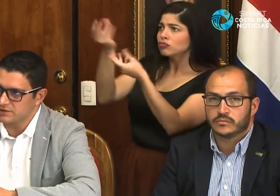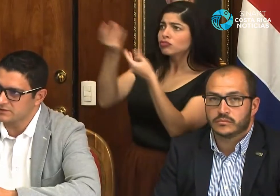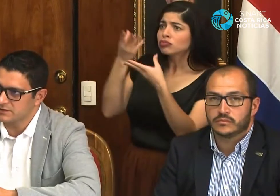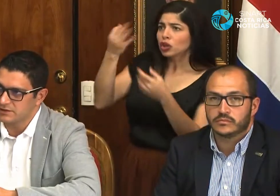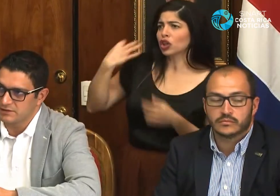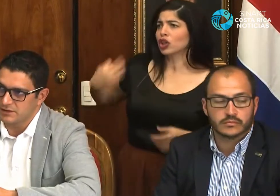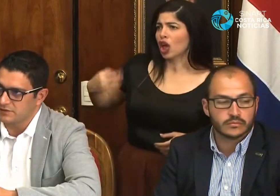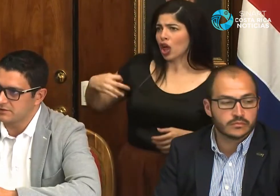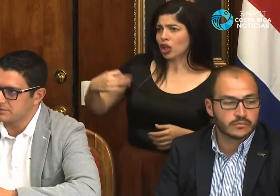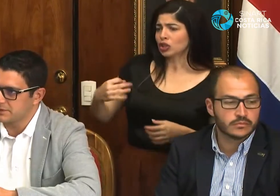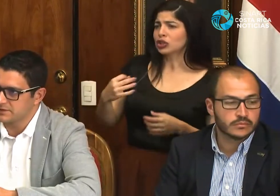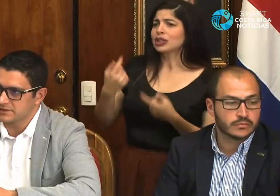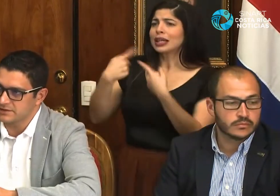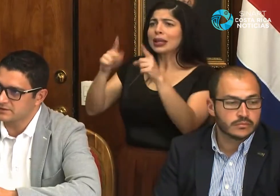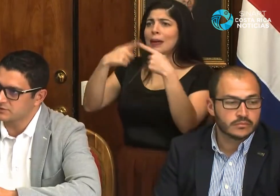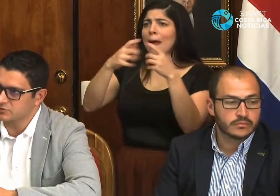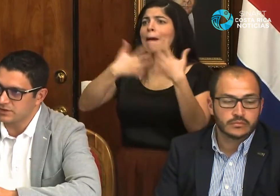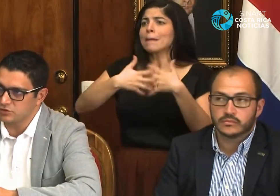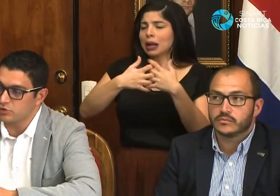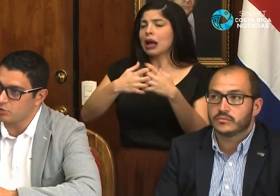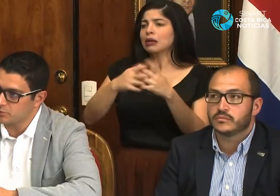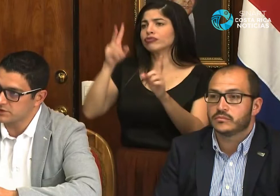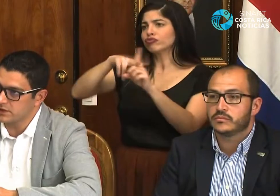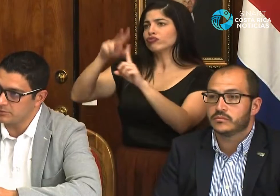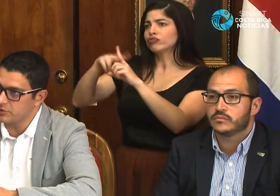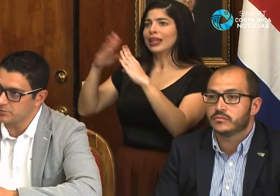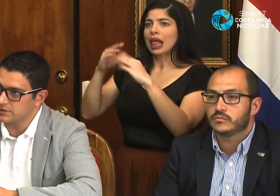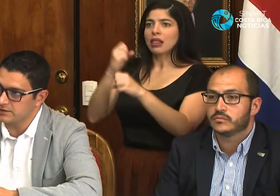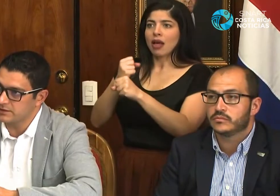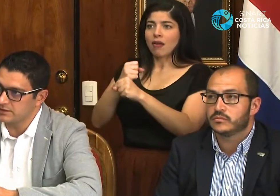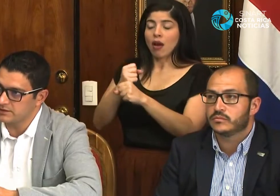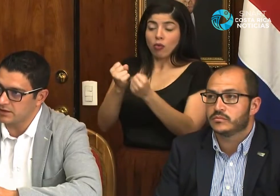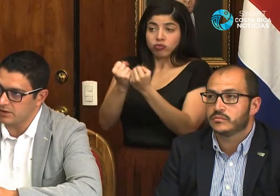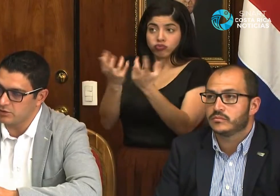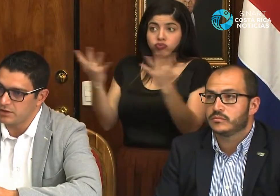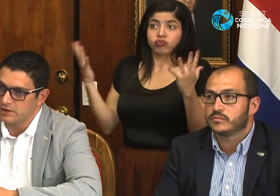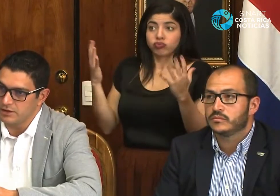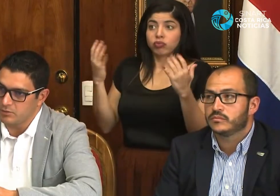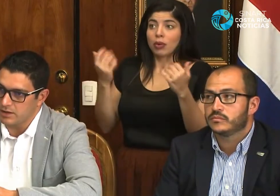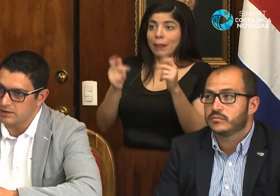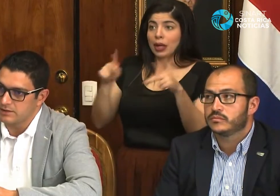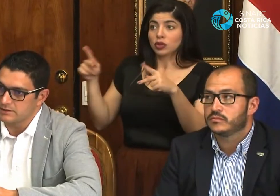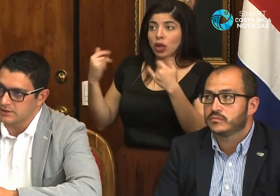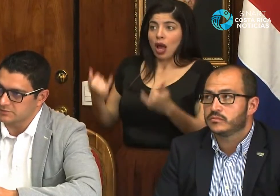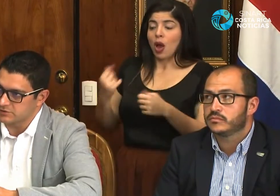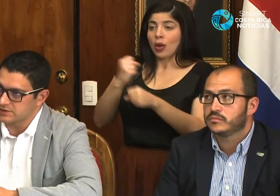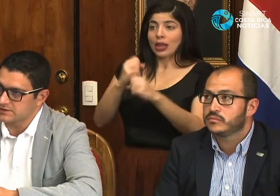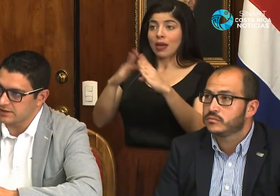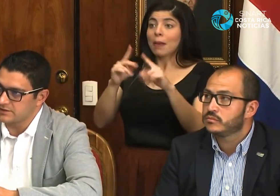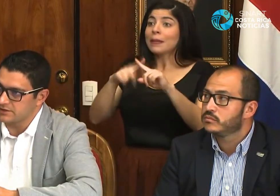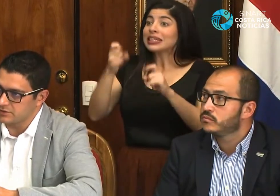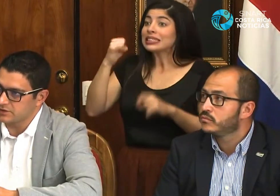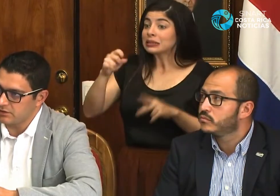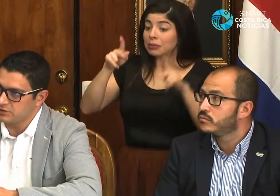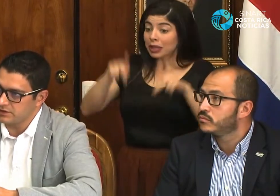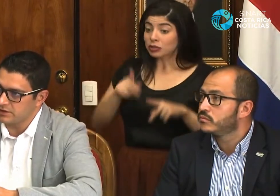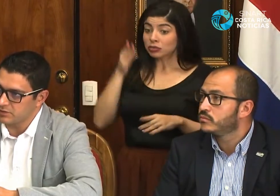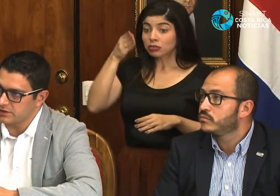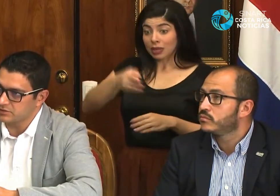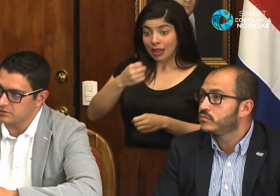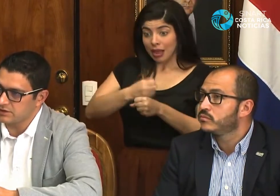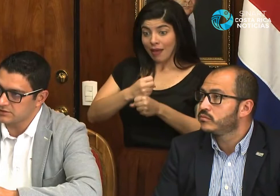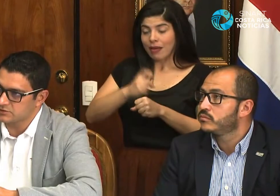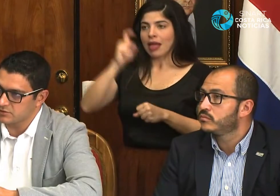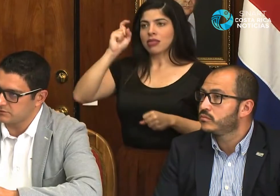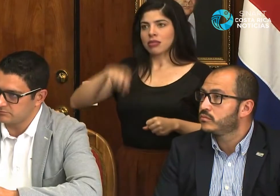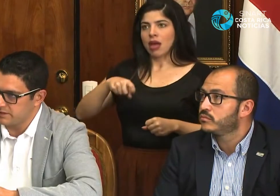todos los días de diferentes empresas que ya se están sumando y con un porcentaje muy importante al teletrabajo. Igual, si las personas están en el sitio de trabajo, tienen que